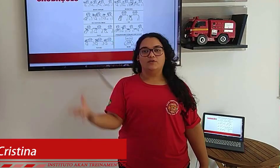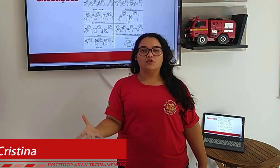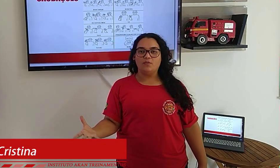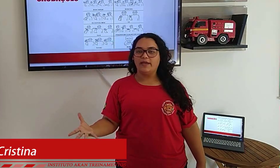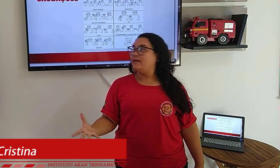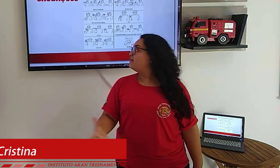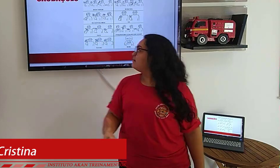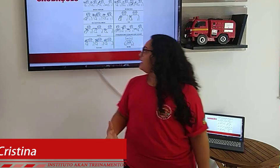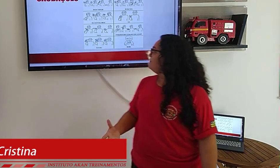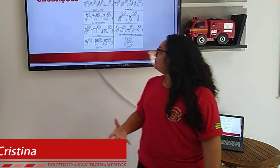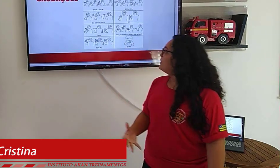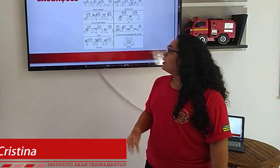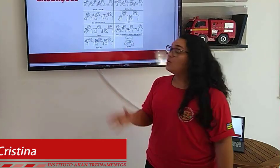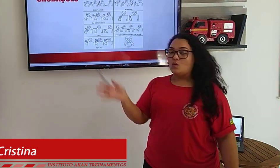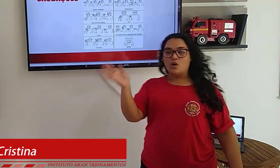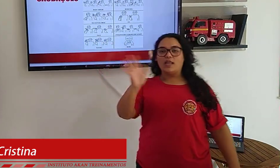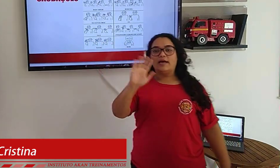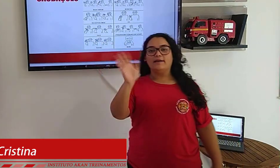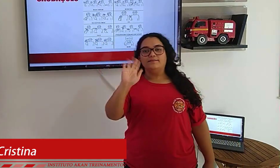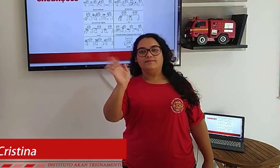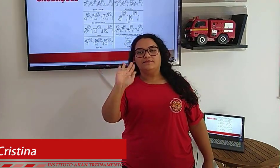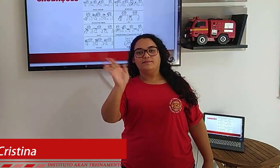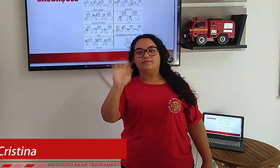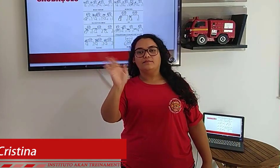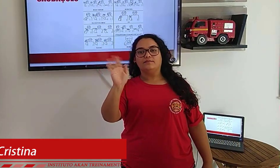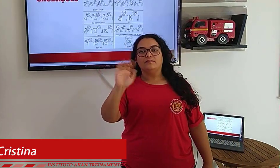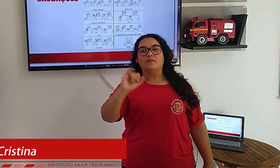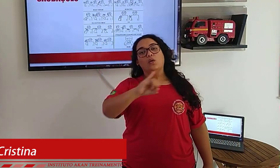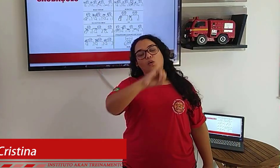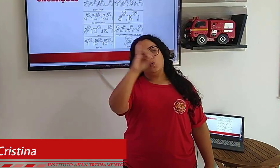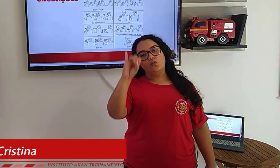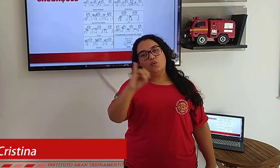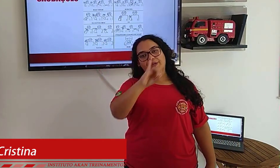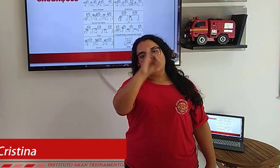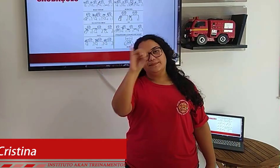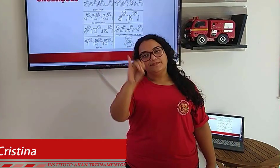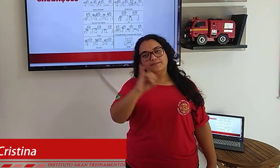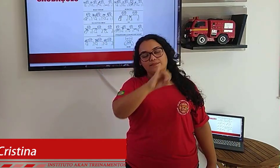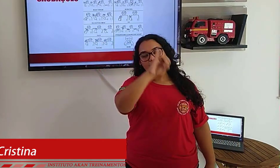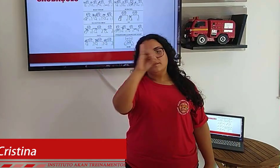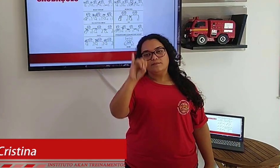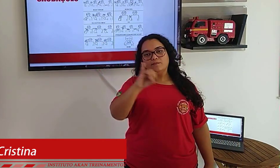estou bem, tá? O olá ou um oi.